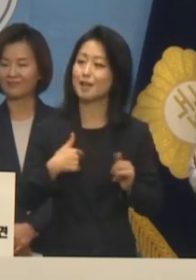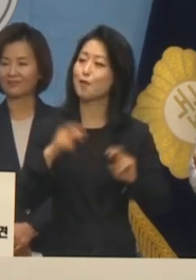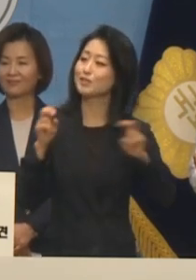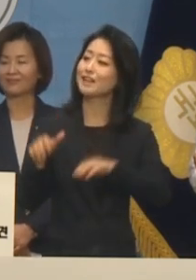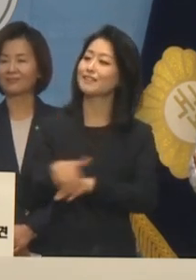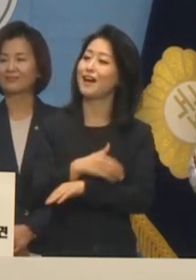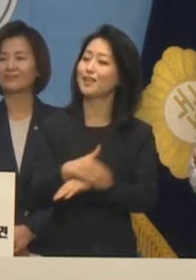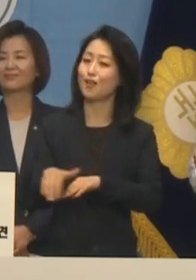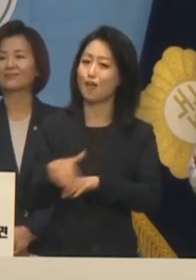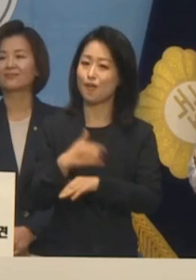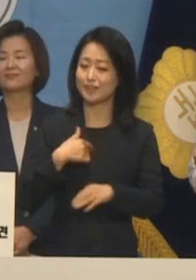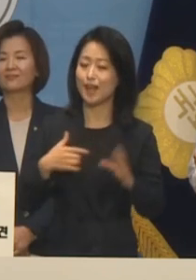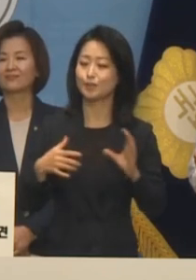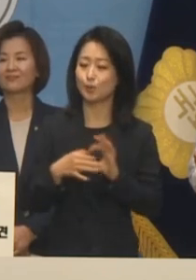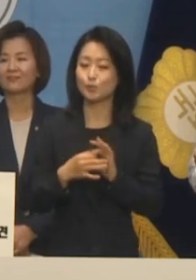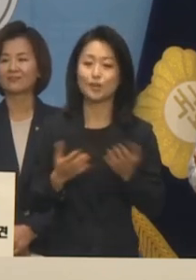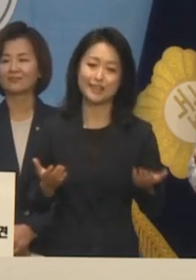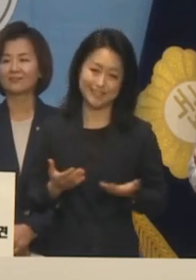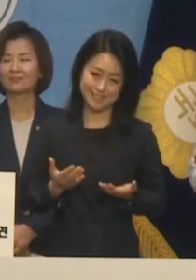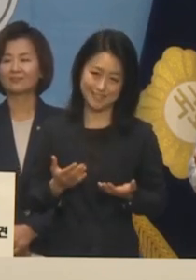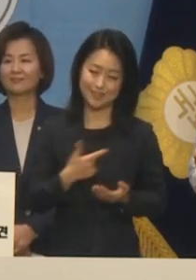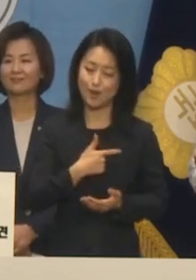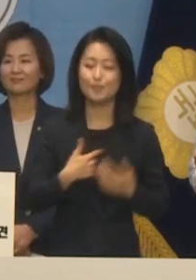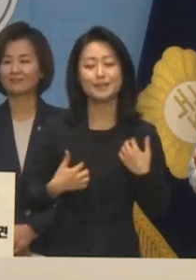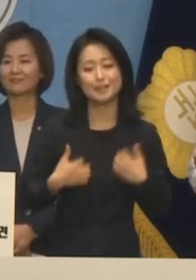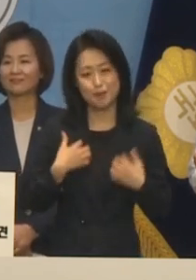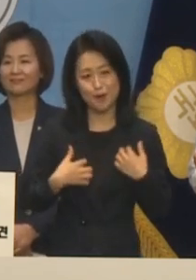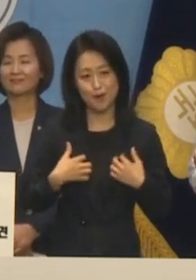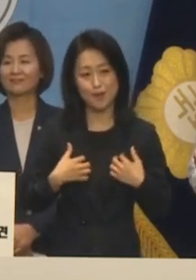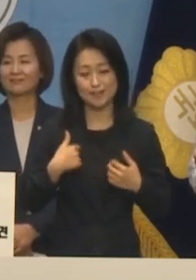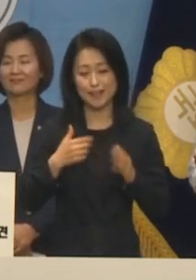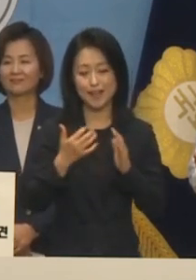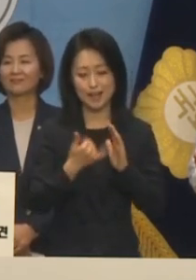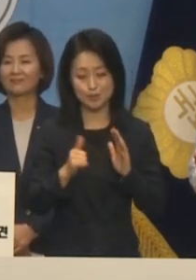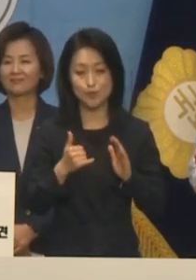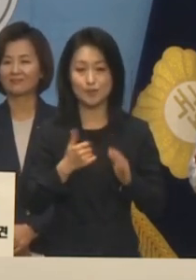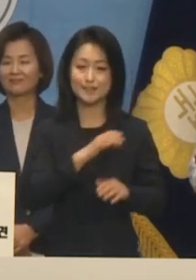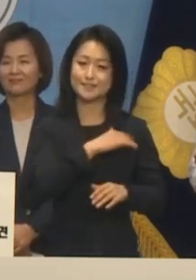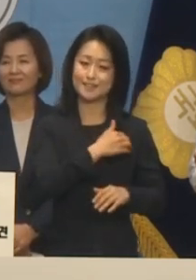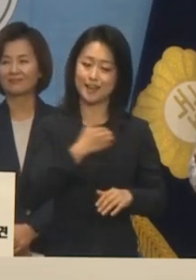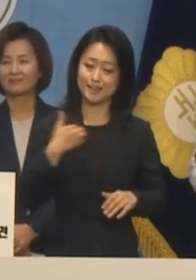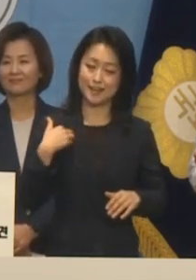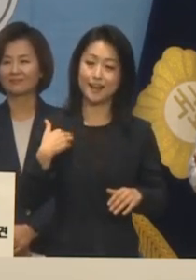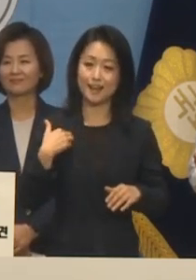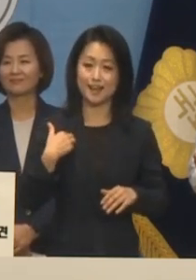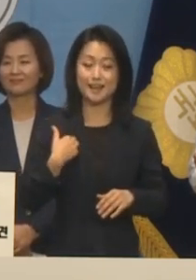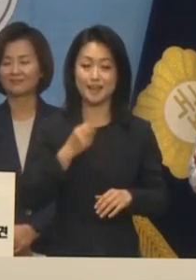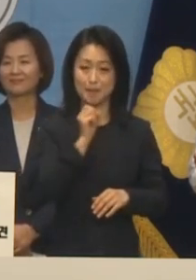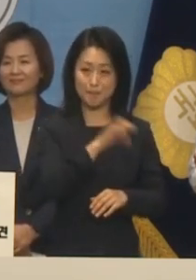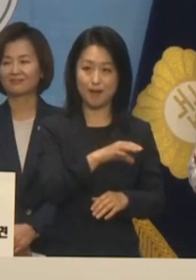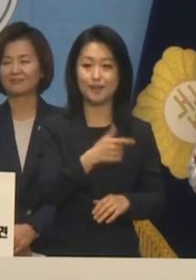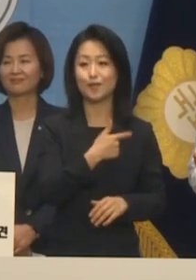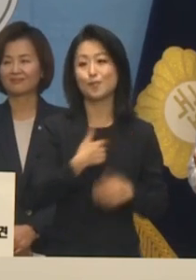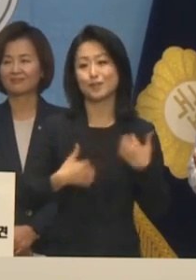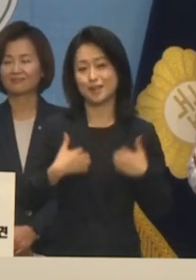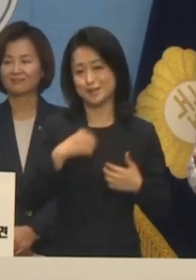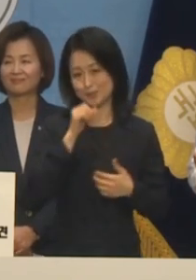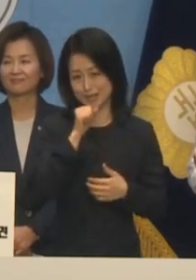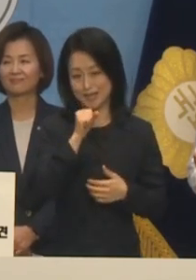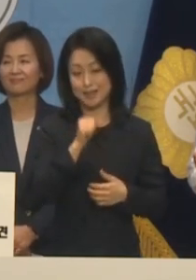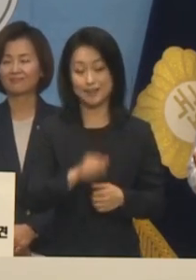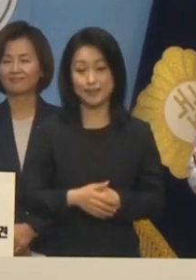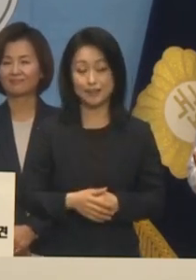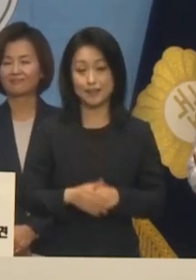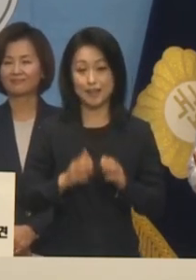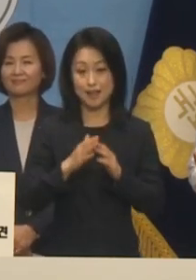다니는 소속이 있는 직업인이라는 것이 너무 좋고 내 가족에게도 자신 있게 말할 수 있어서 좋다고 하십니다.